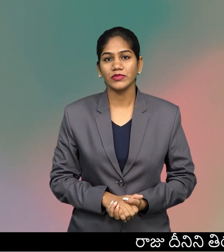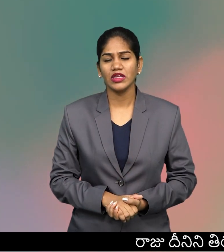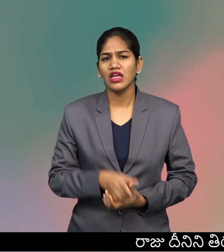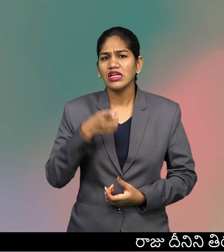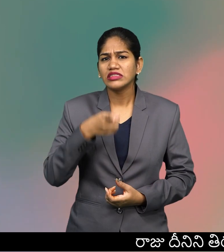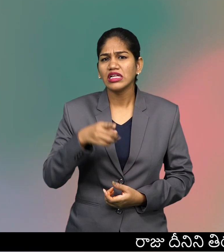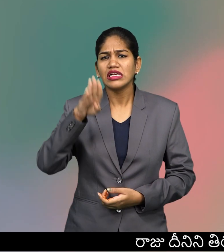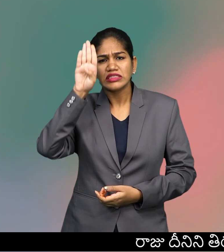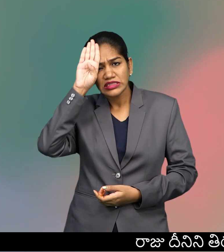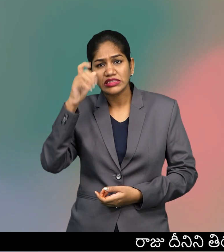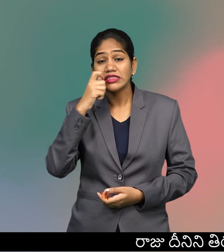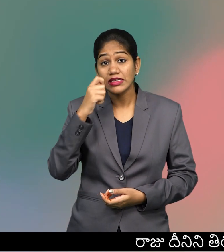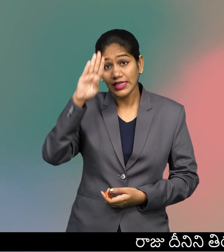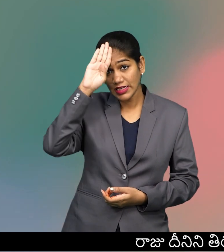రాజు దీనిని తిరుగుబాటు చర్యగా భావించి